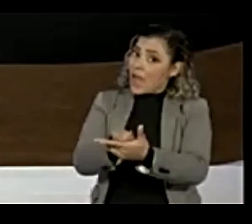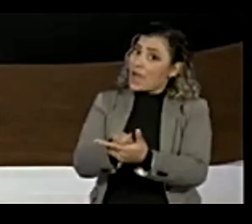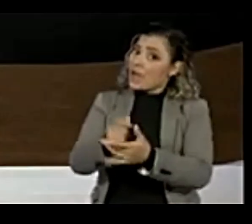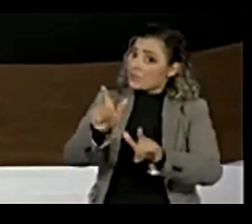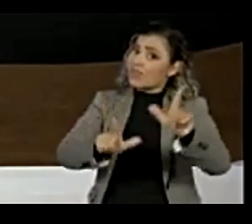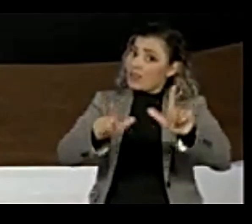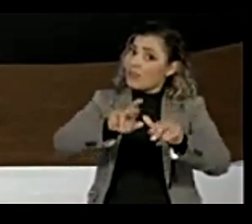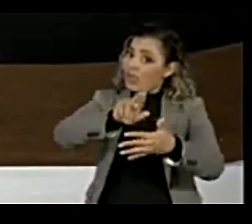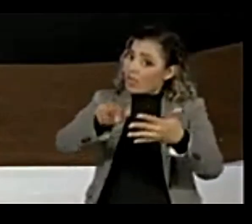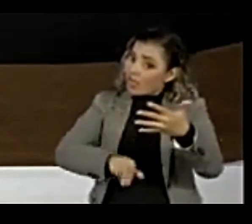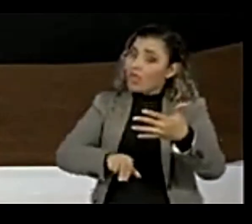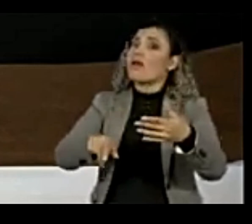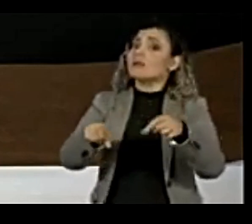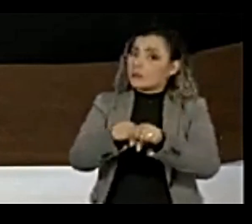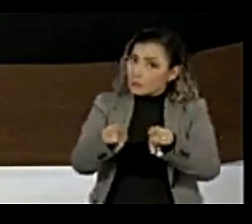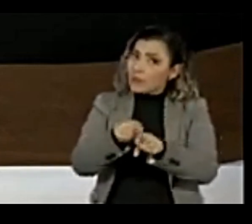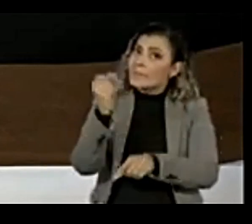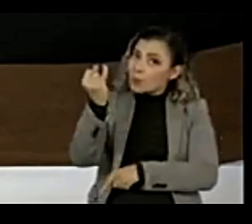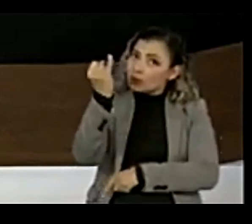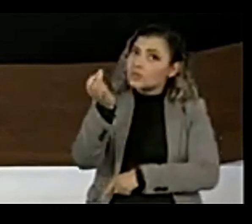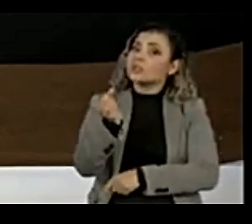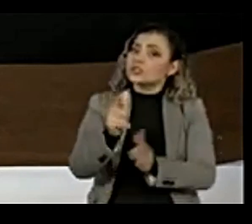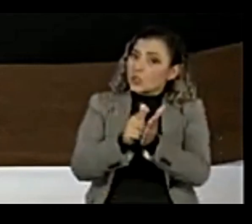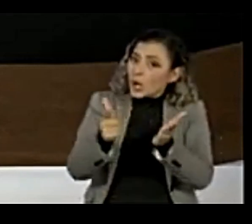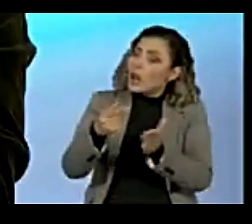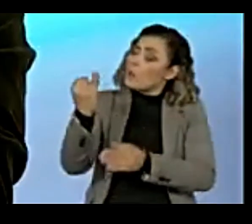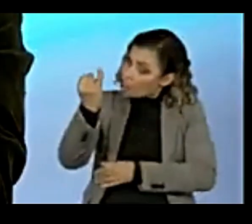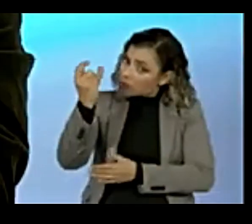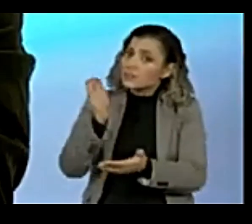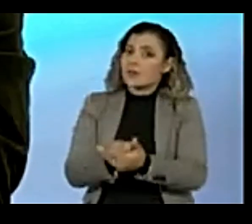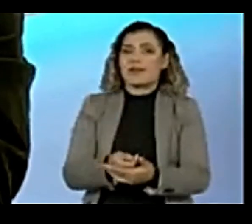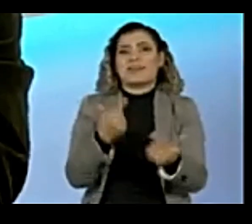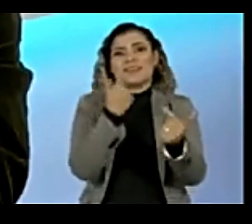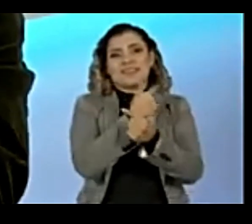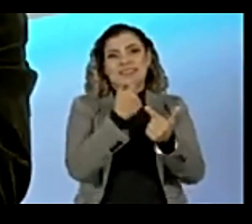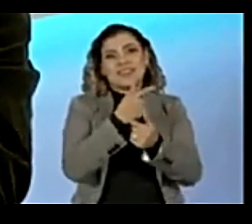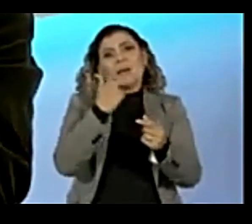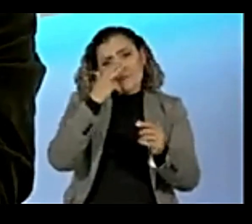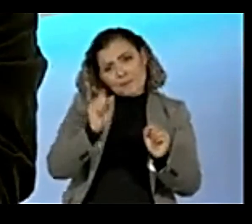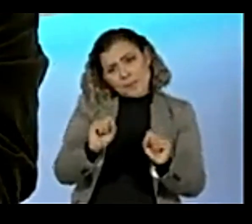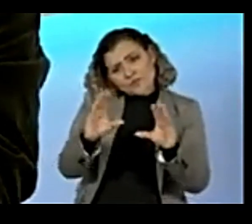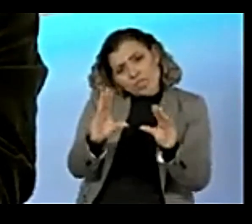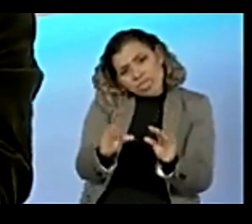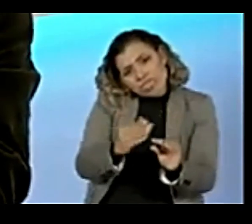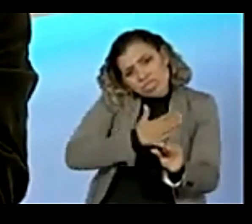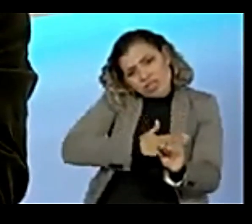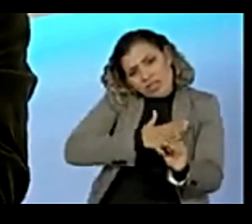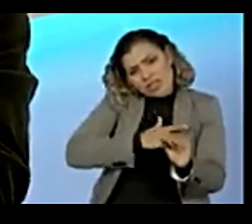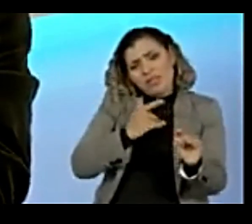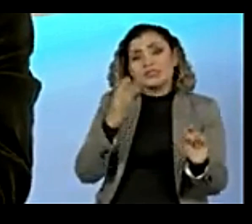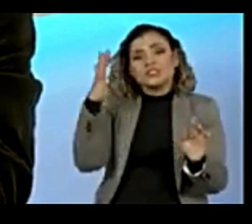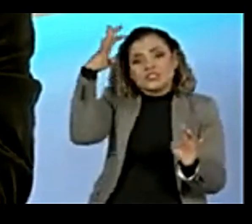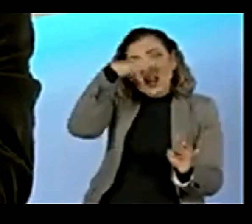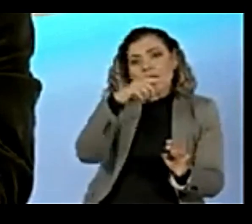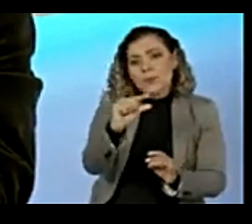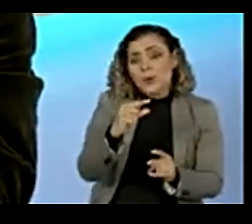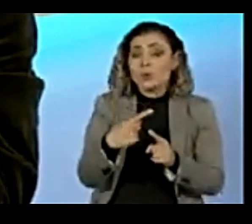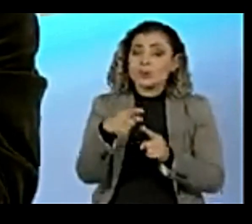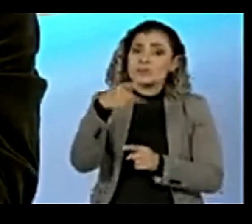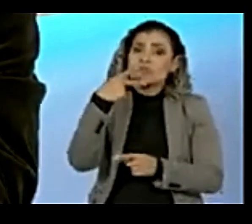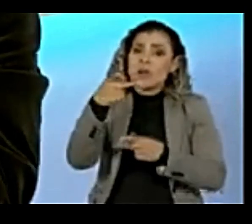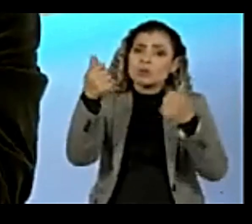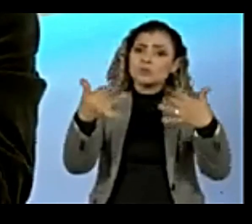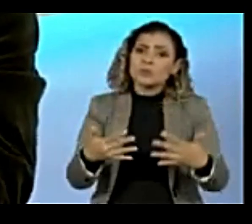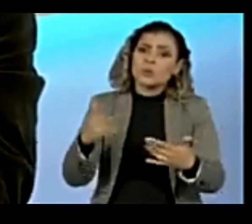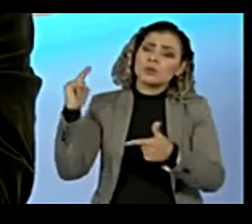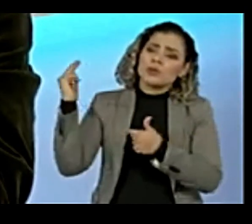recebido nada. Depois eu Boa, queria foi falar bem. desse assunto. Vai, Edgar. Deixa eu dar uma desanuviada aqui, tentar dar uma descontraída, porque você falou em tradições e